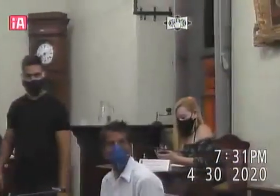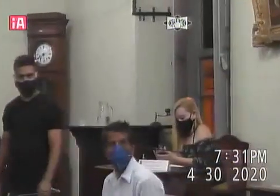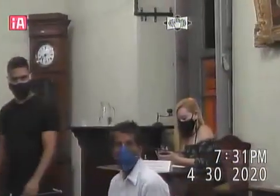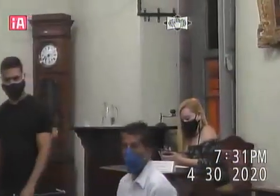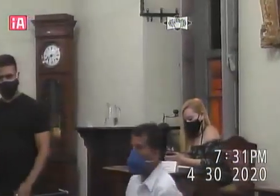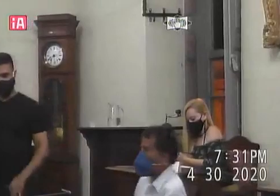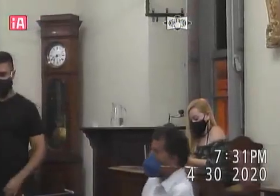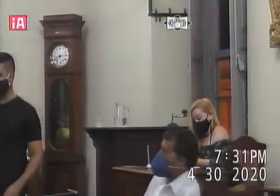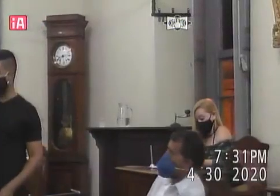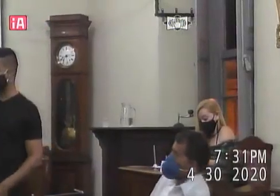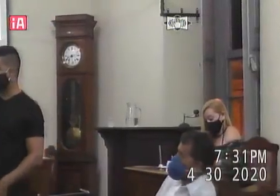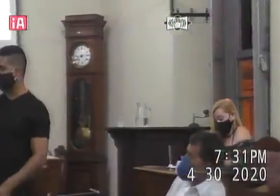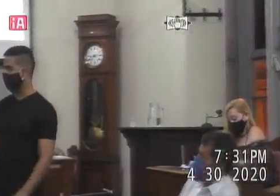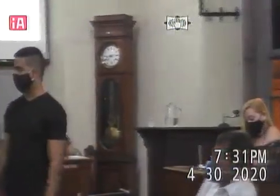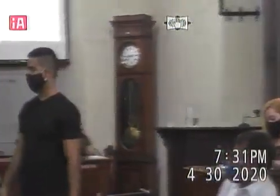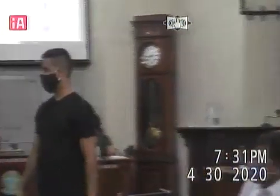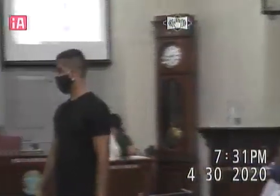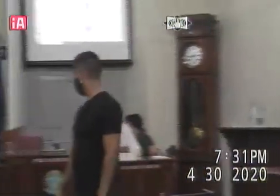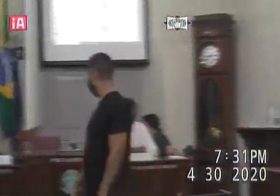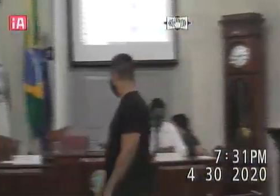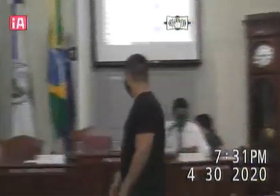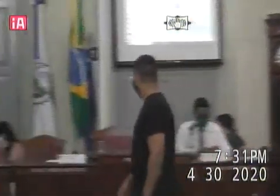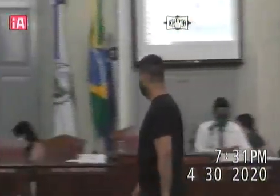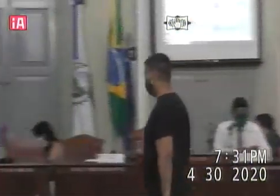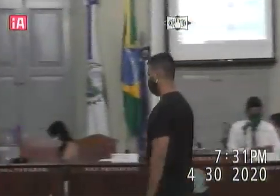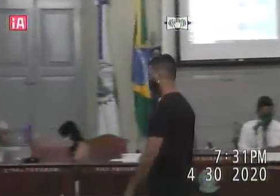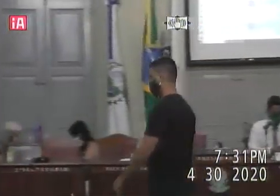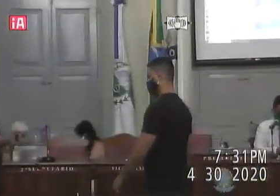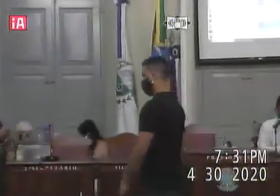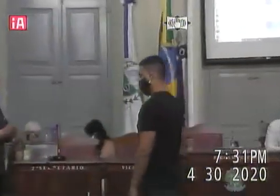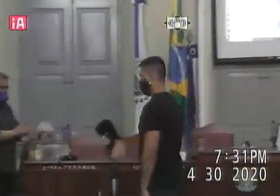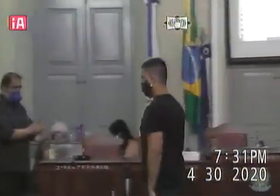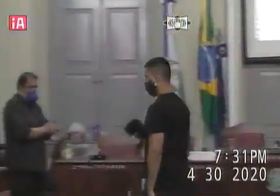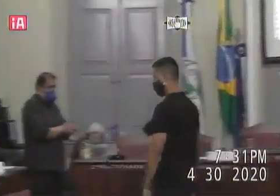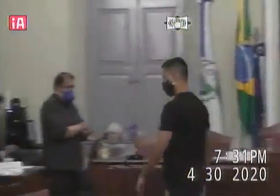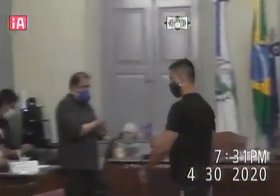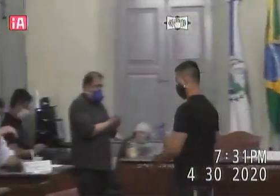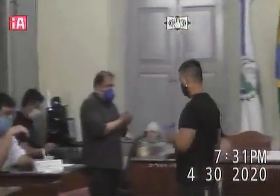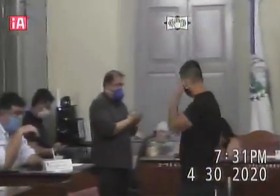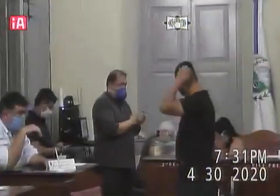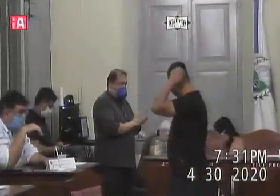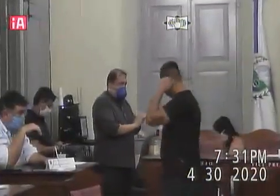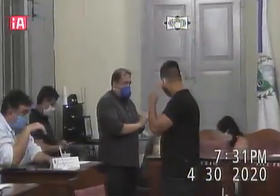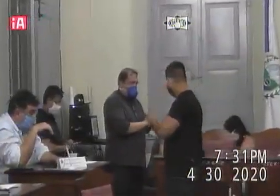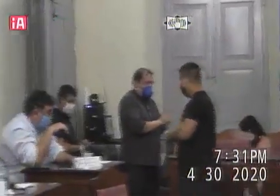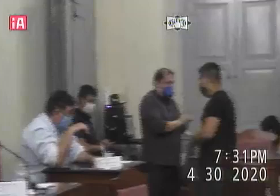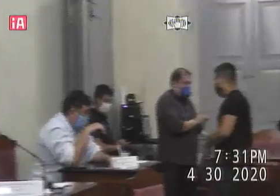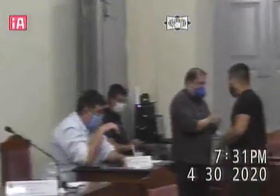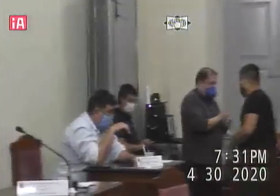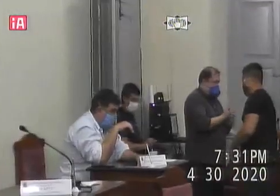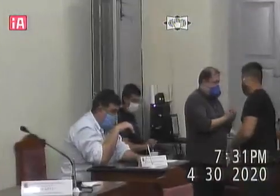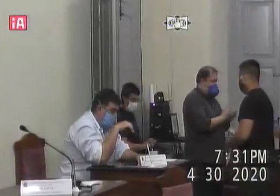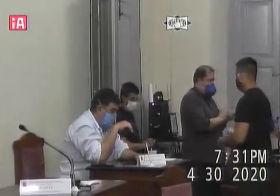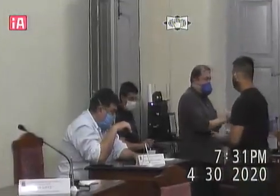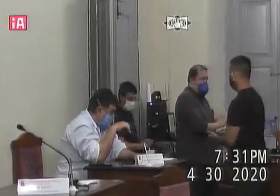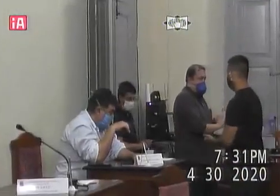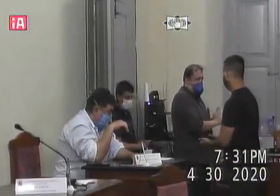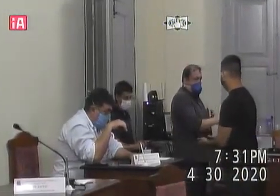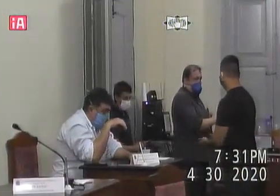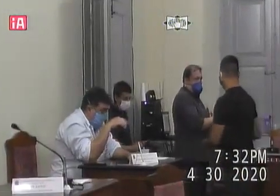presidente. Marquinhos, saúde. Obrigado, presidente. Boa noite, vereadores. Boa noite quem nos acompanha em casa pela